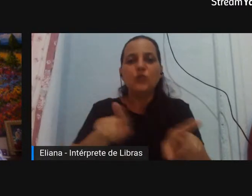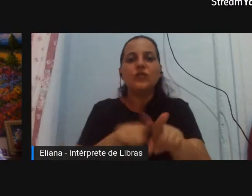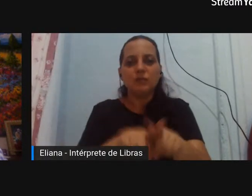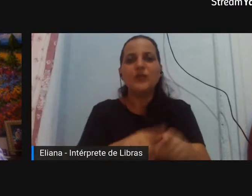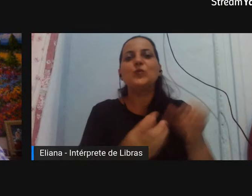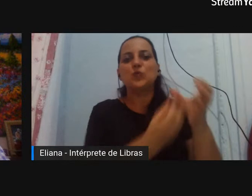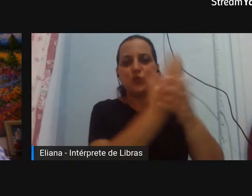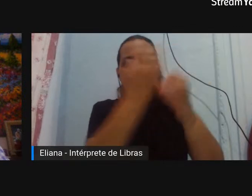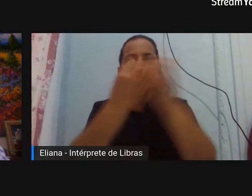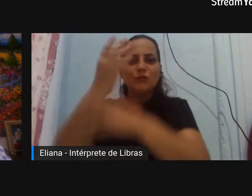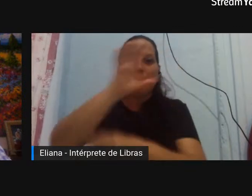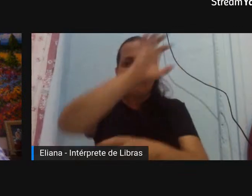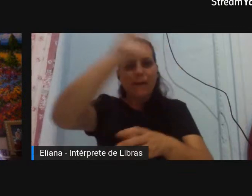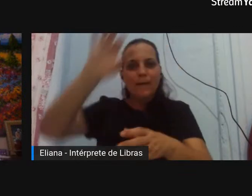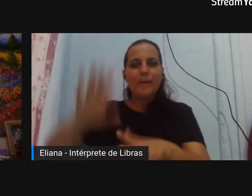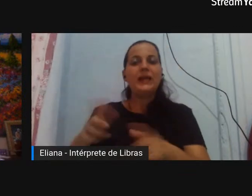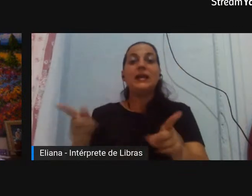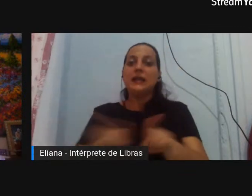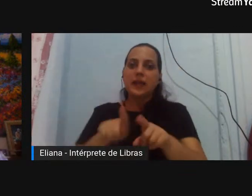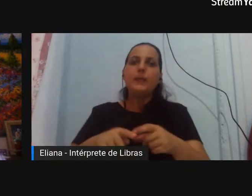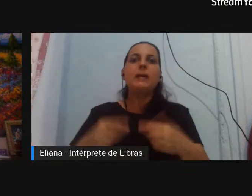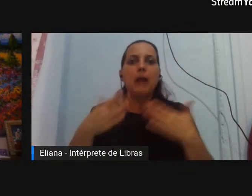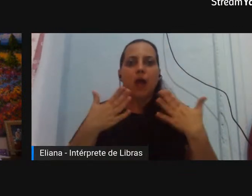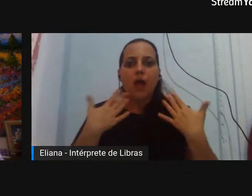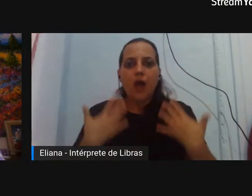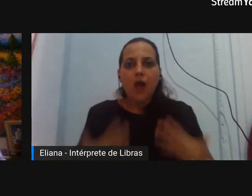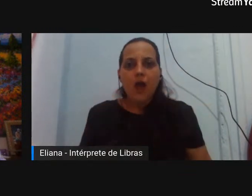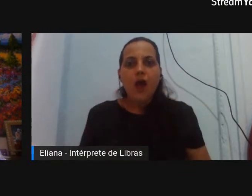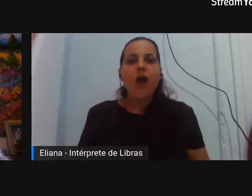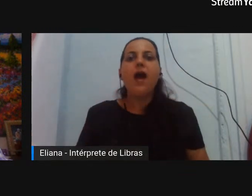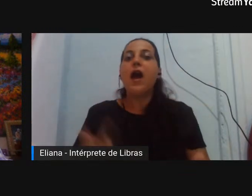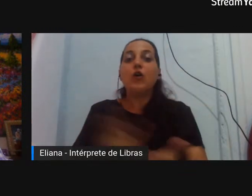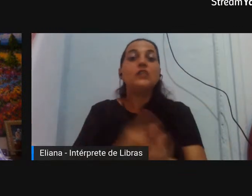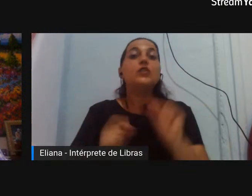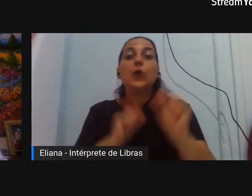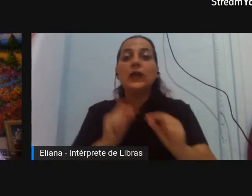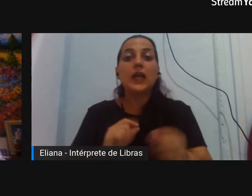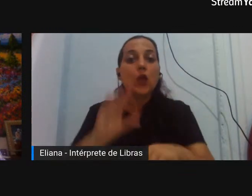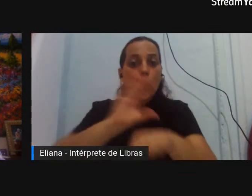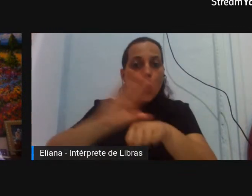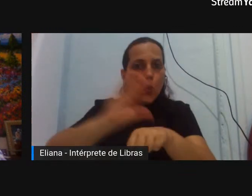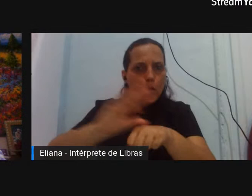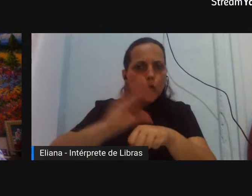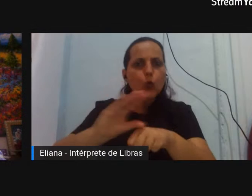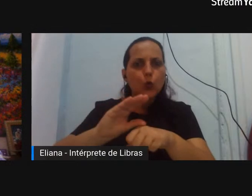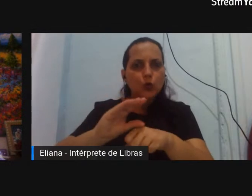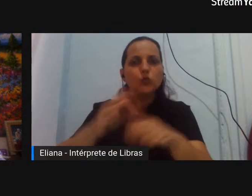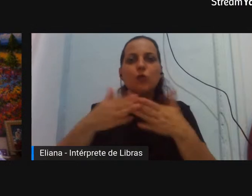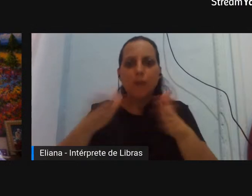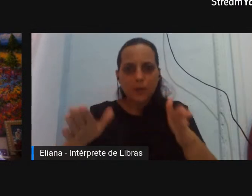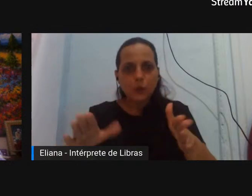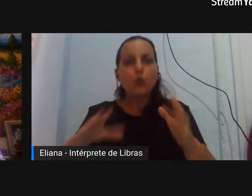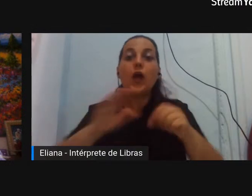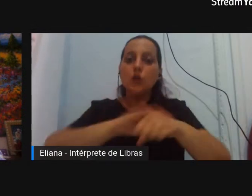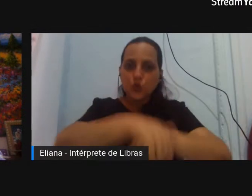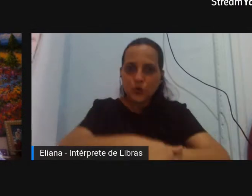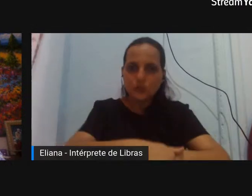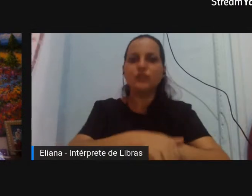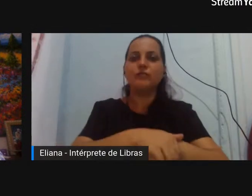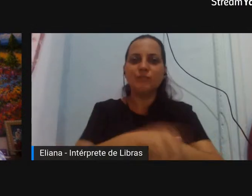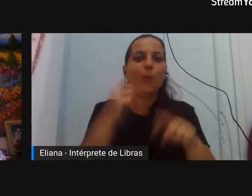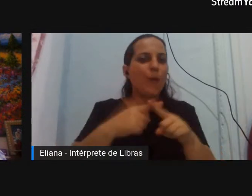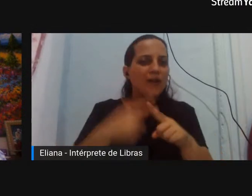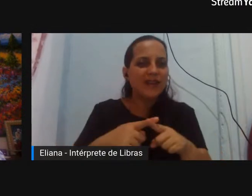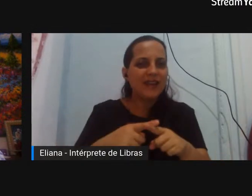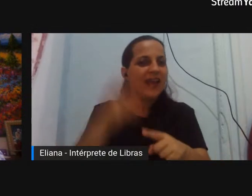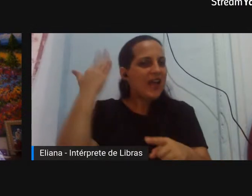pasmem, ter que abrir cursos noturnos, porque, apesar de públicas, elas não tinham cursos noturnos,